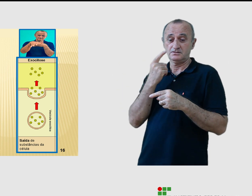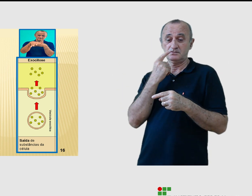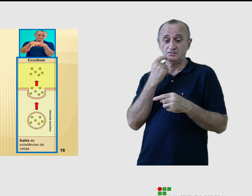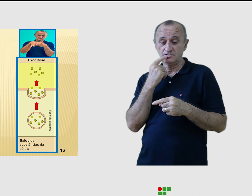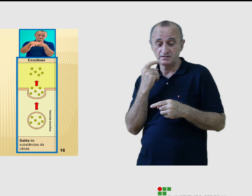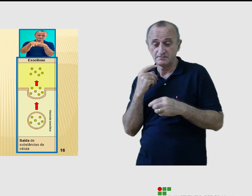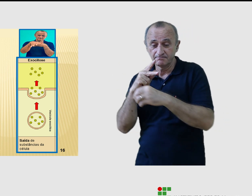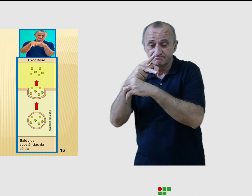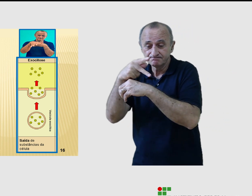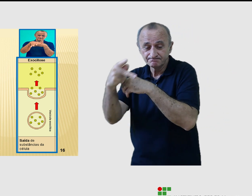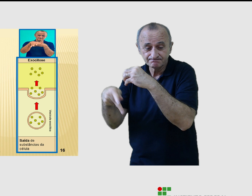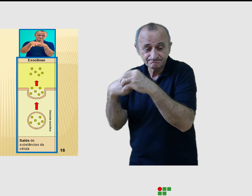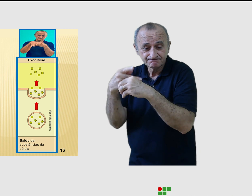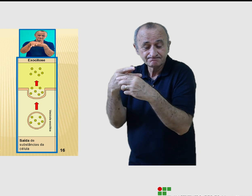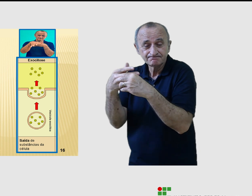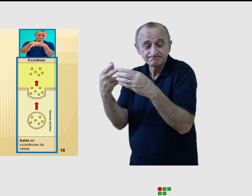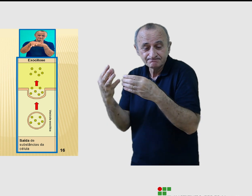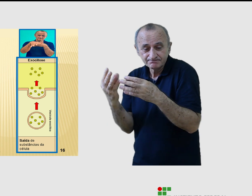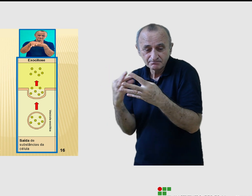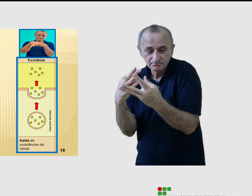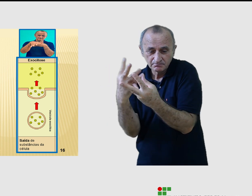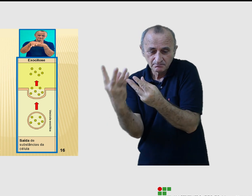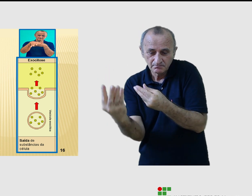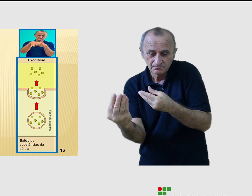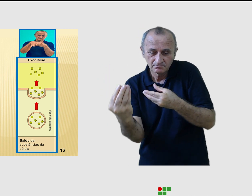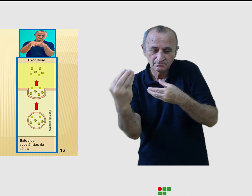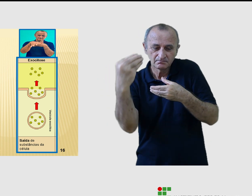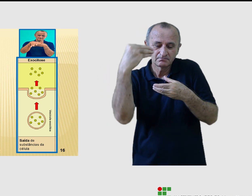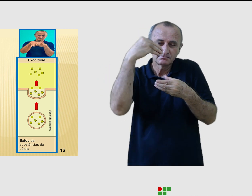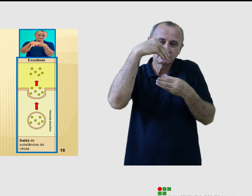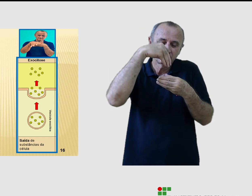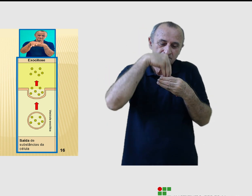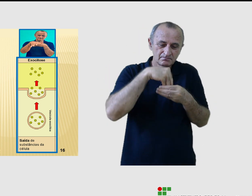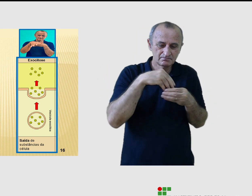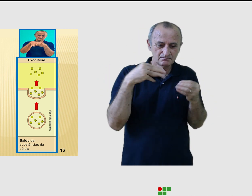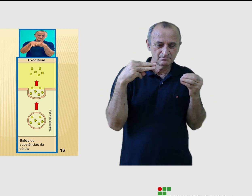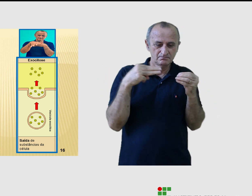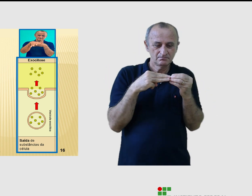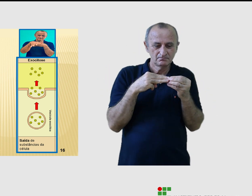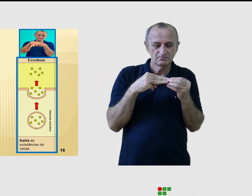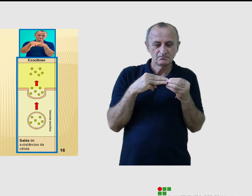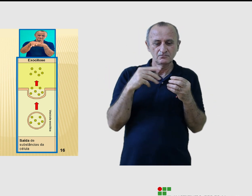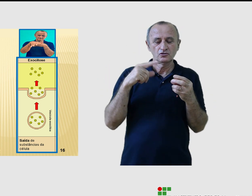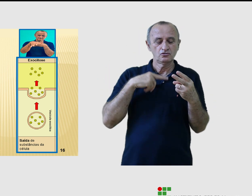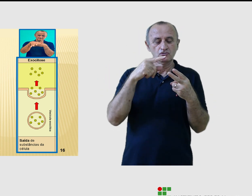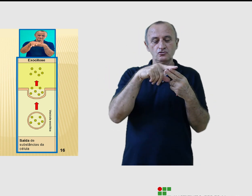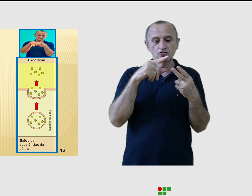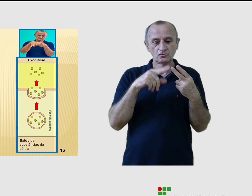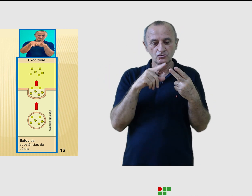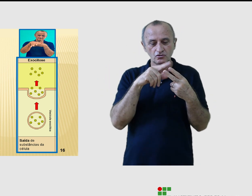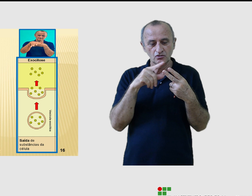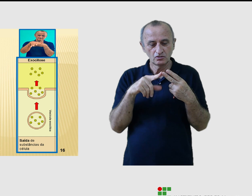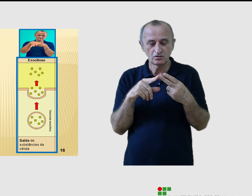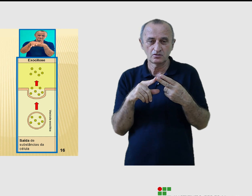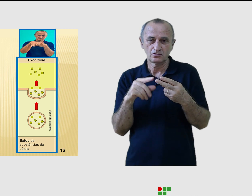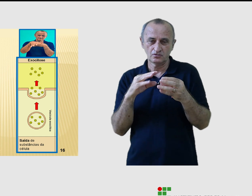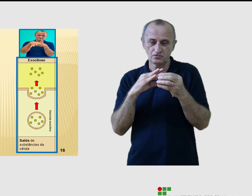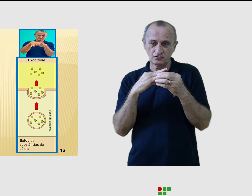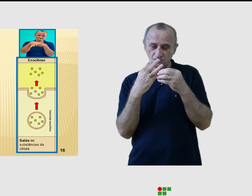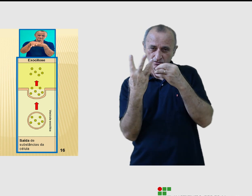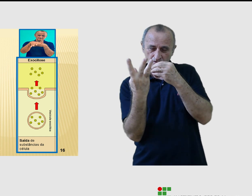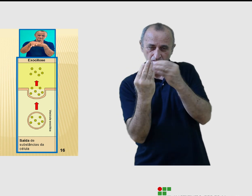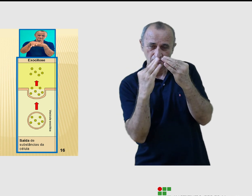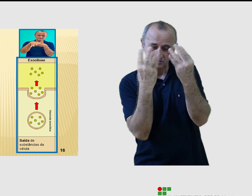Na endocitose, representada pelo retângulo vermelho, as partículas são englobadas para dentro